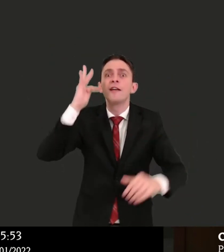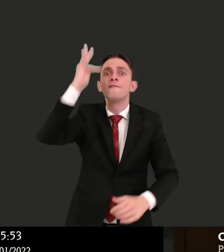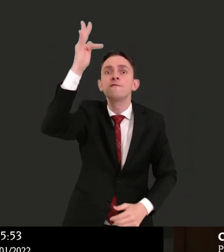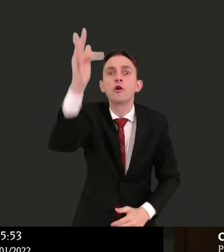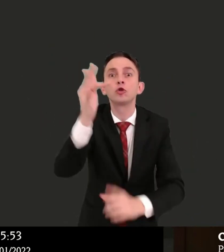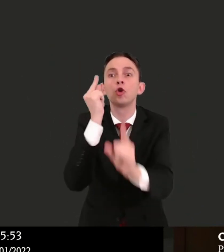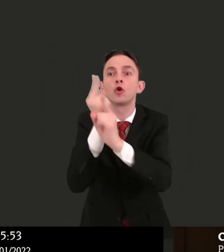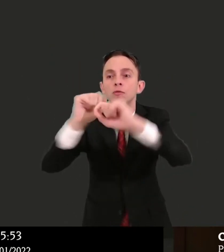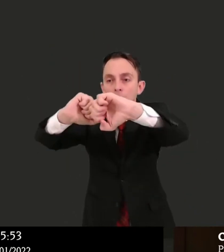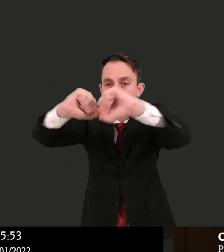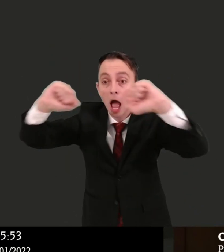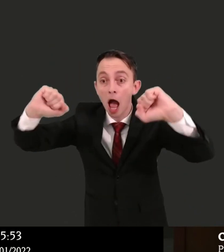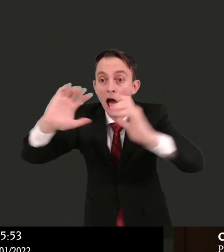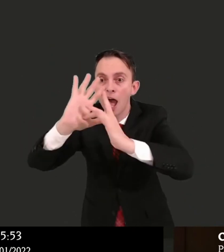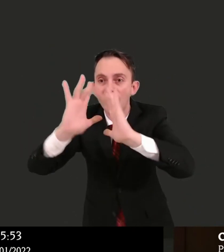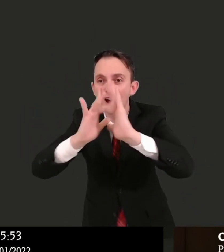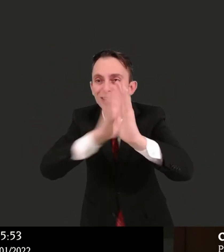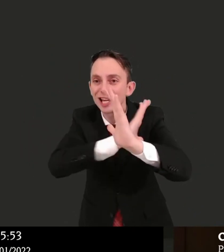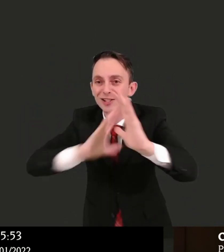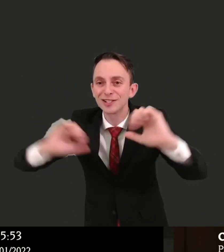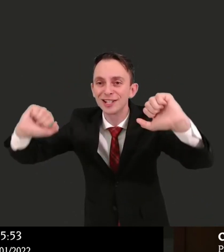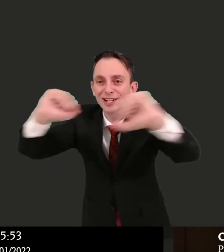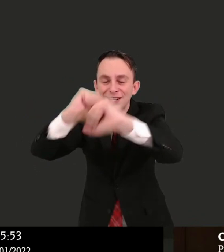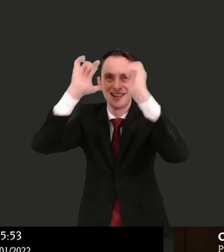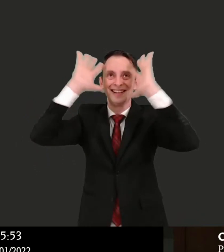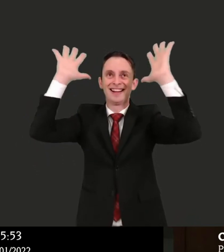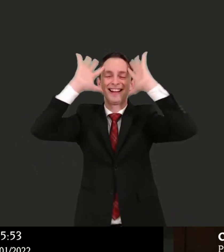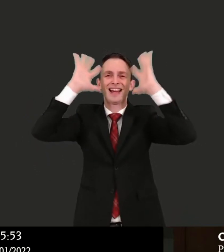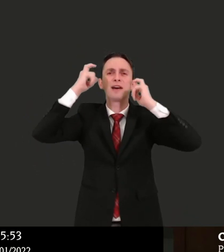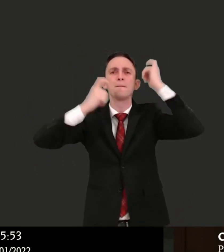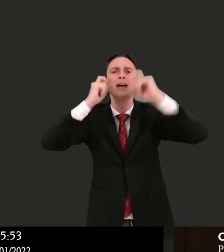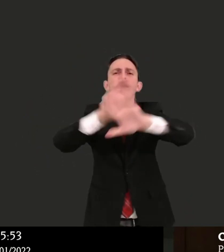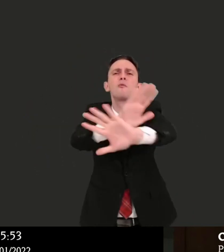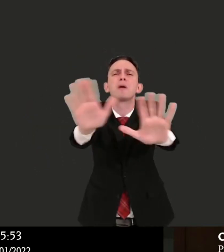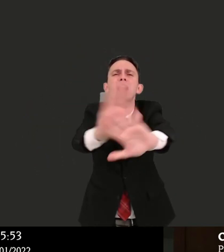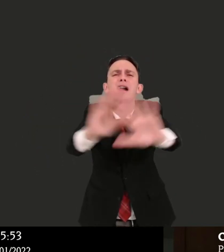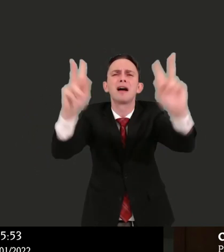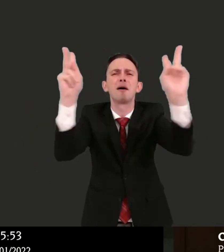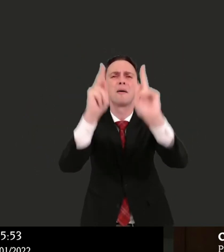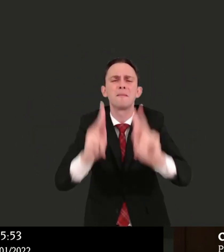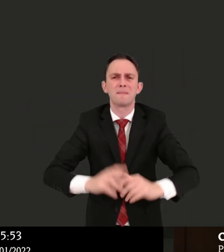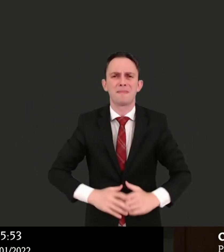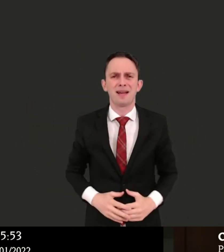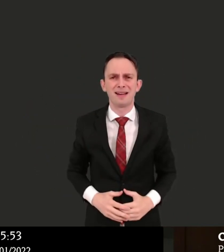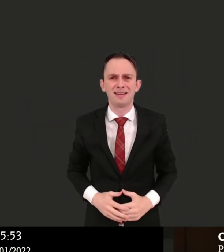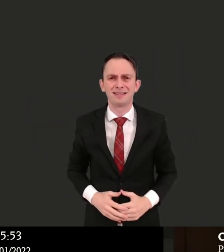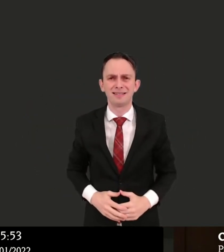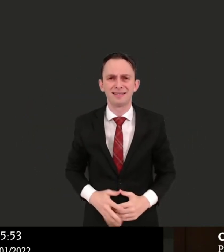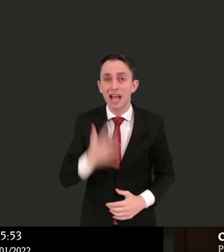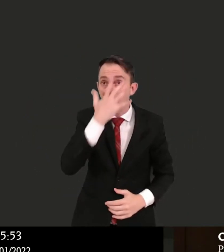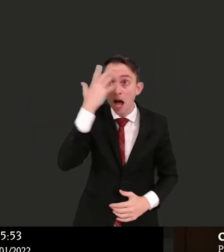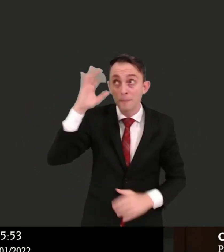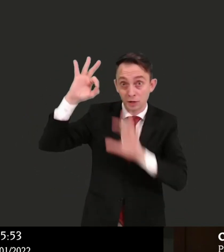seu. Não tenha medo do amanhã. Quem não tem Deus tem que ter medo de qualquer coisa, até de um gato ele tem que